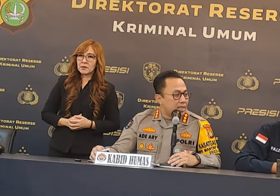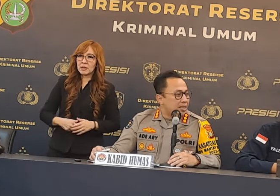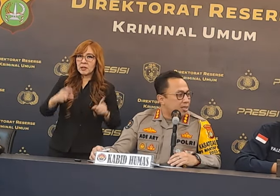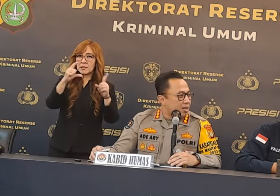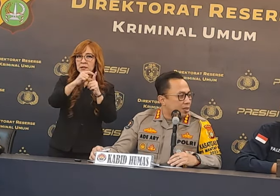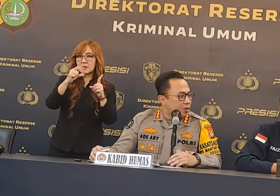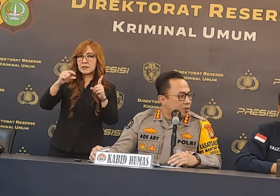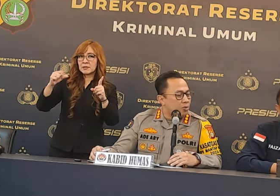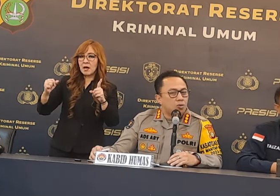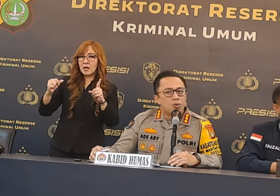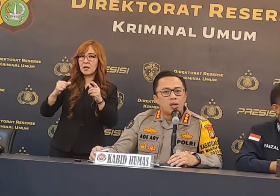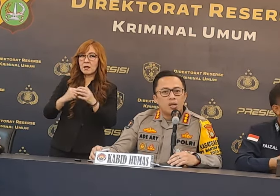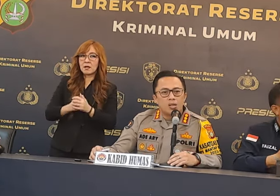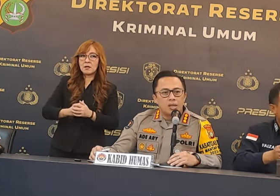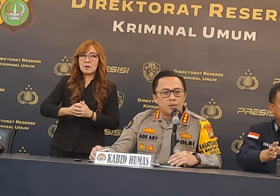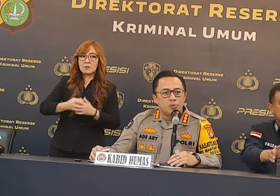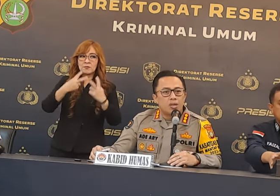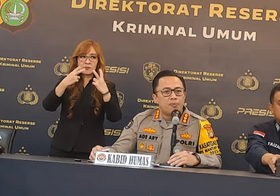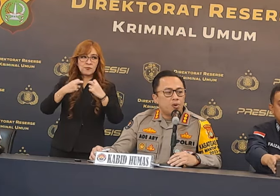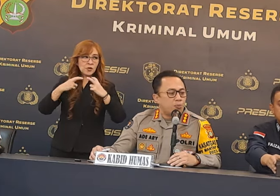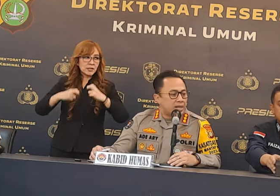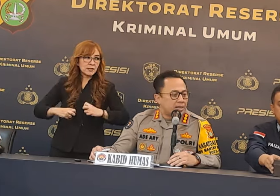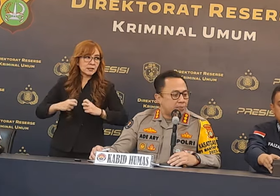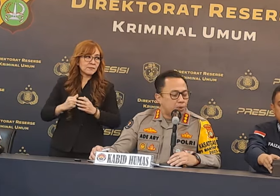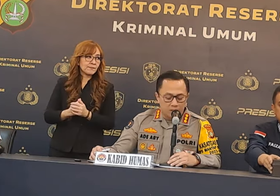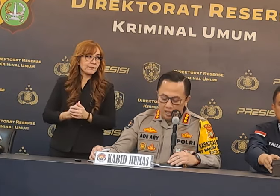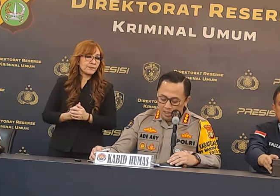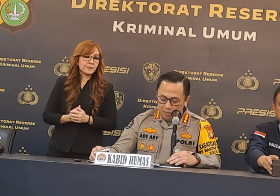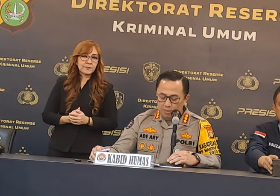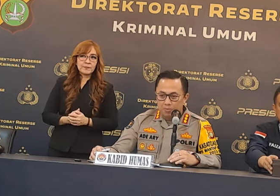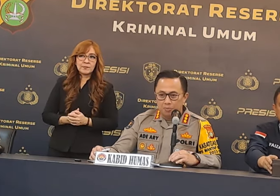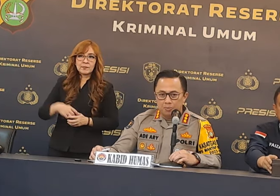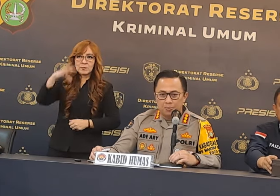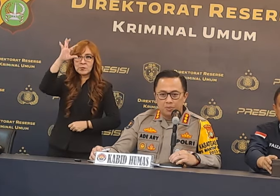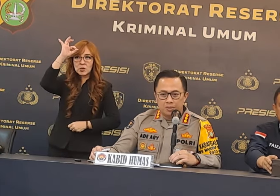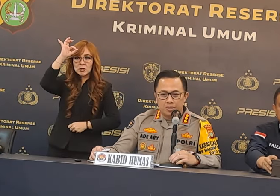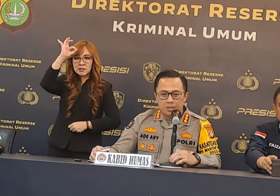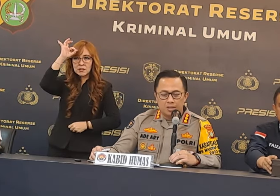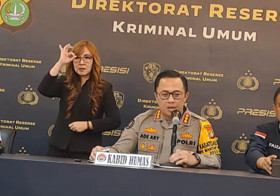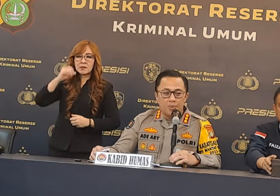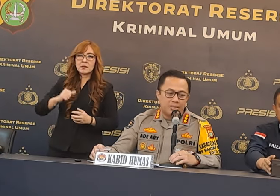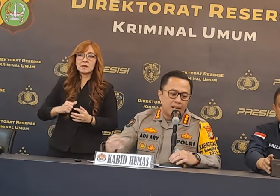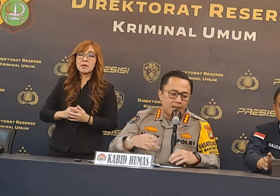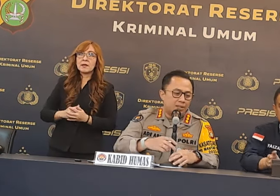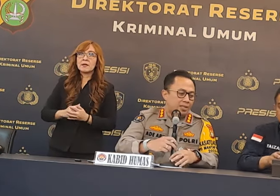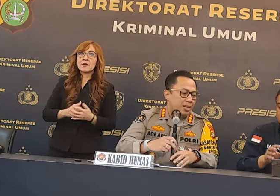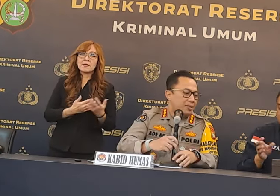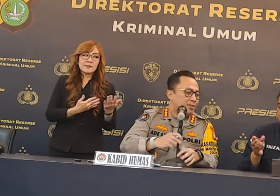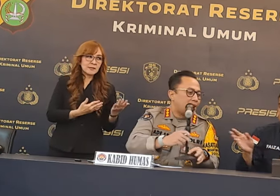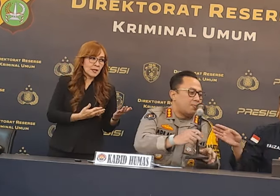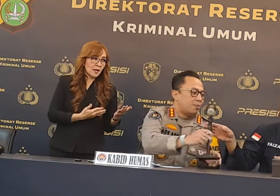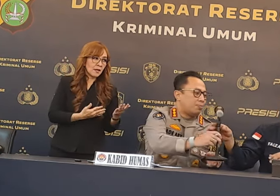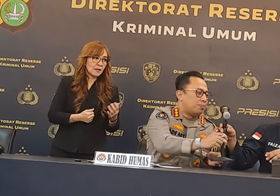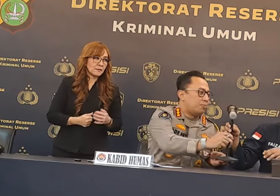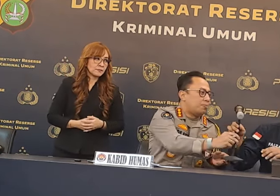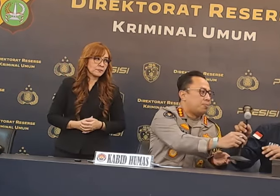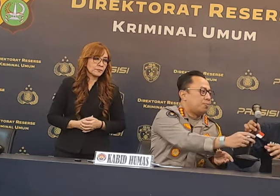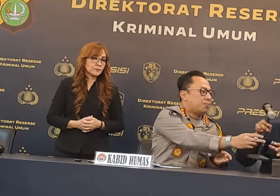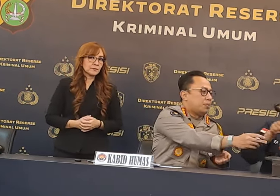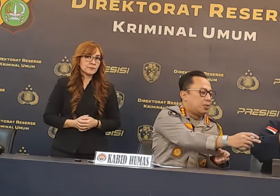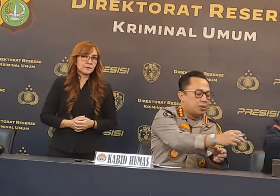digital forensik atau dari Puslapor Bareskrim Polri, kami persilakan.